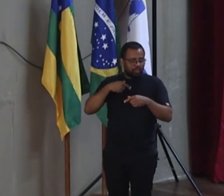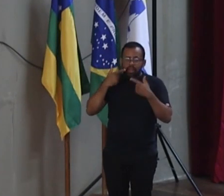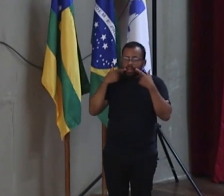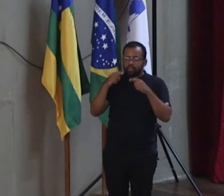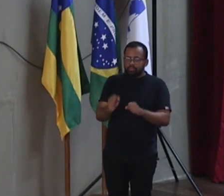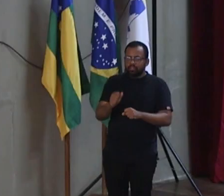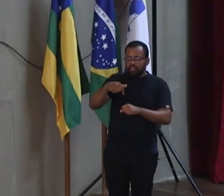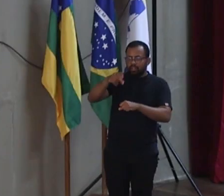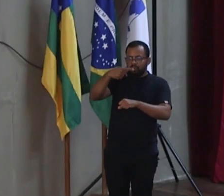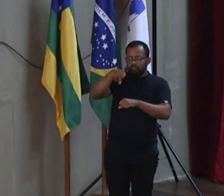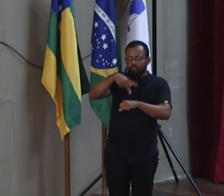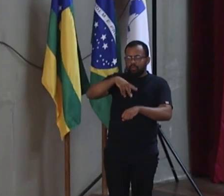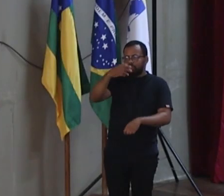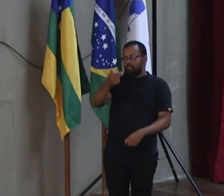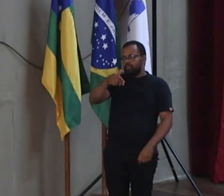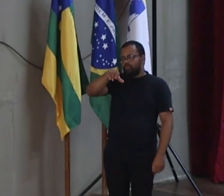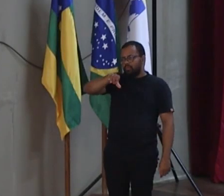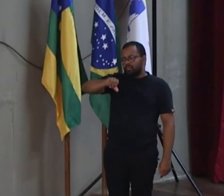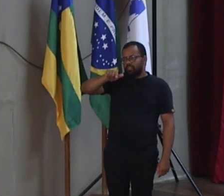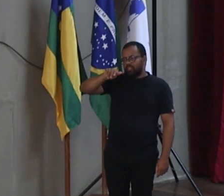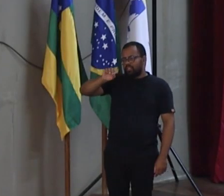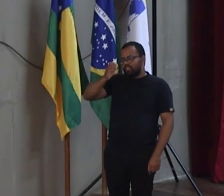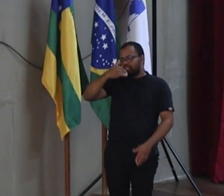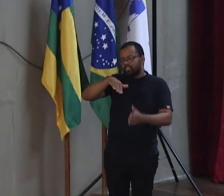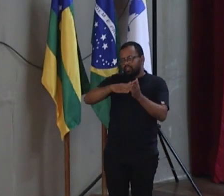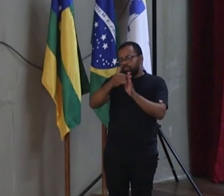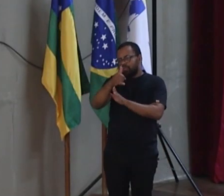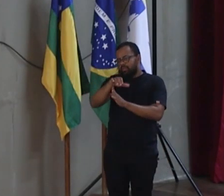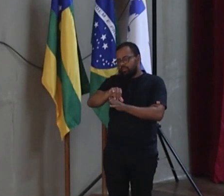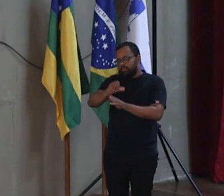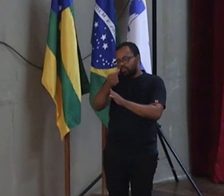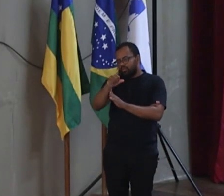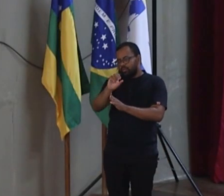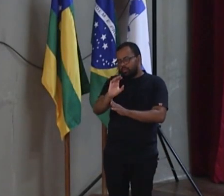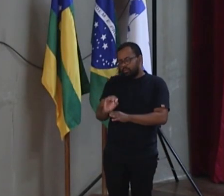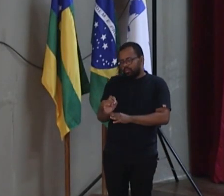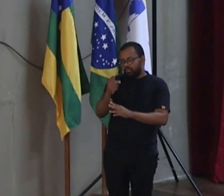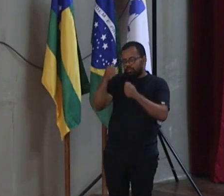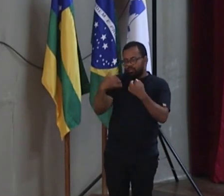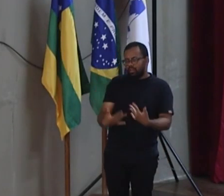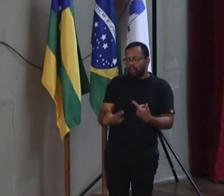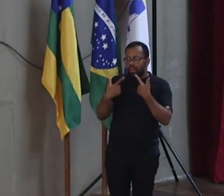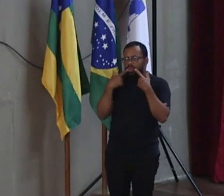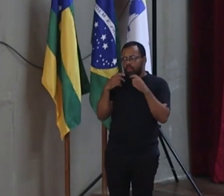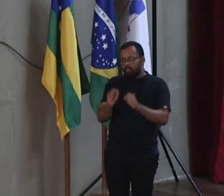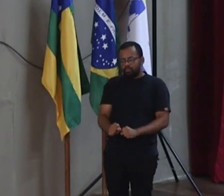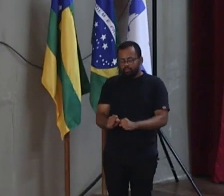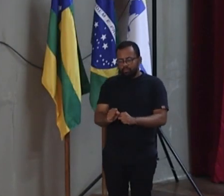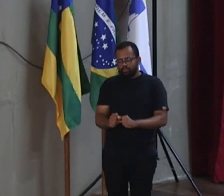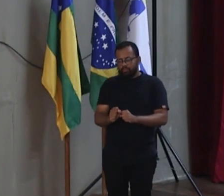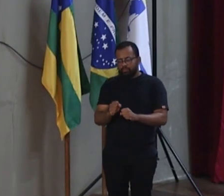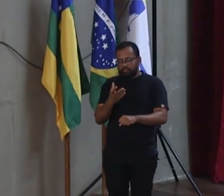linguística aplicada no país, entre 70 e 80. Então, eu trago aqui da linguística aplicada como